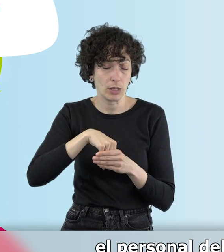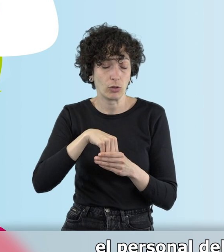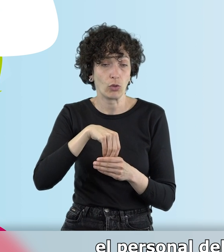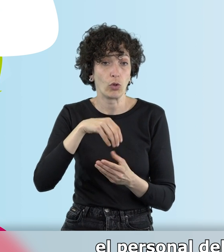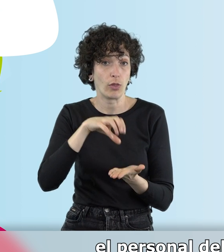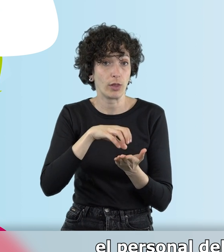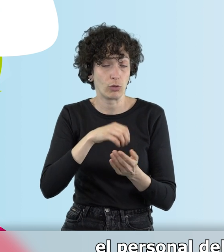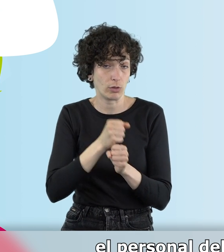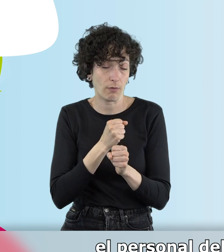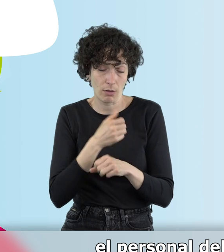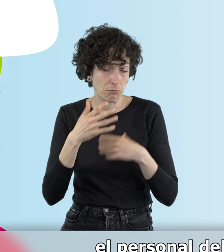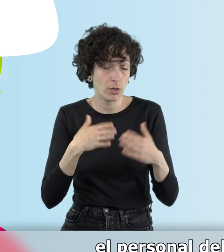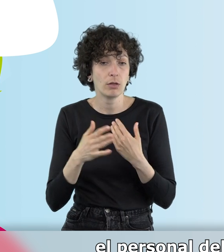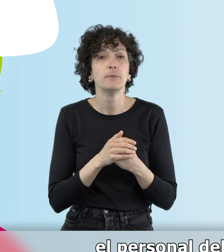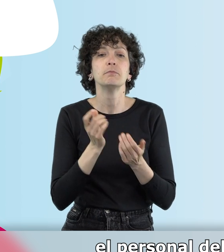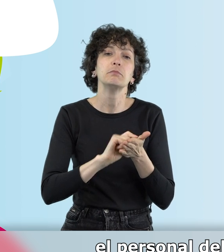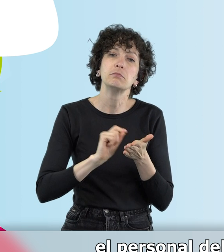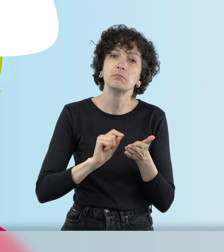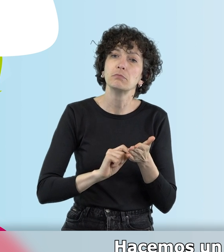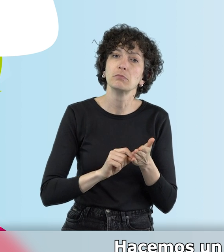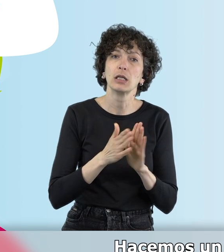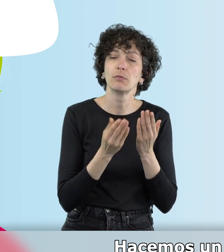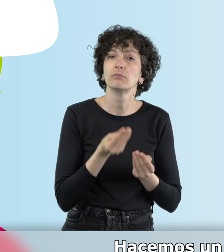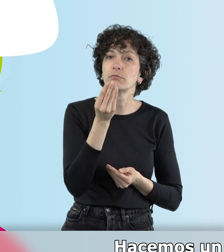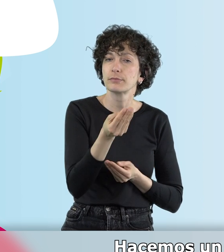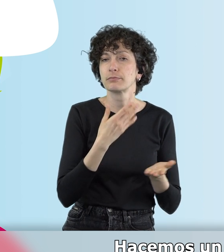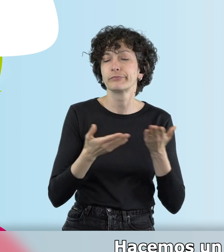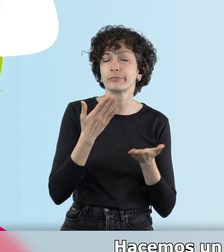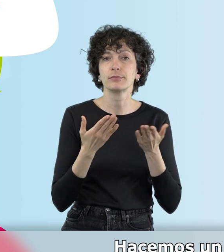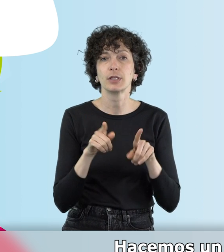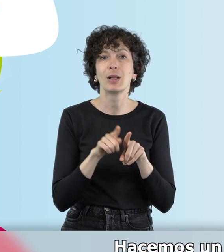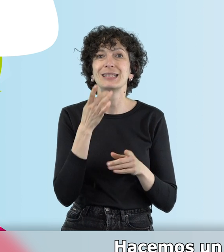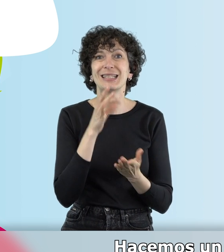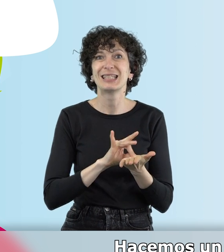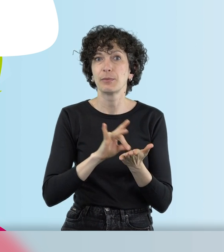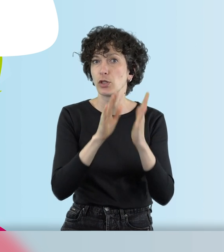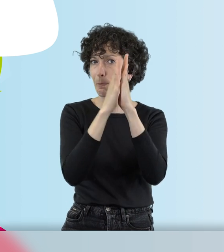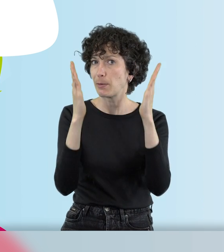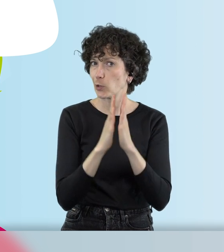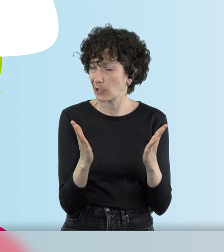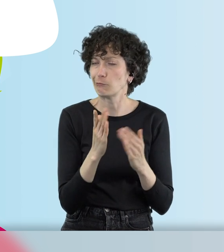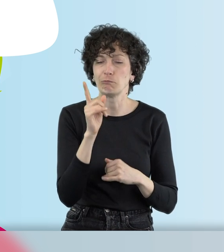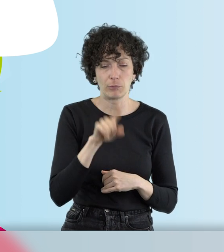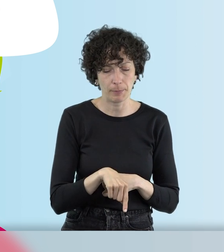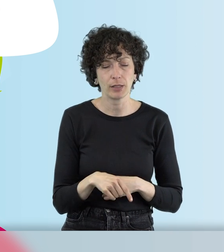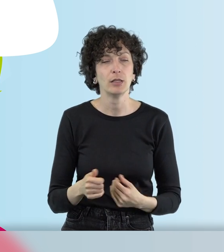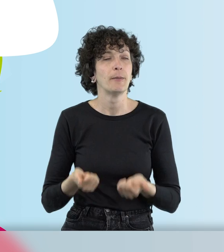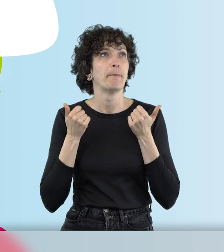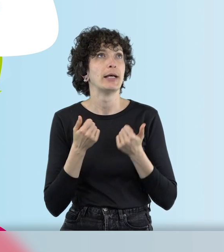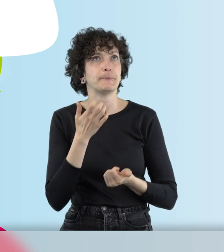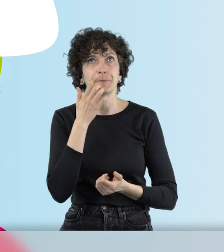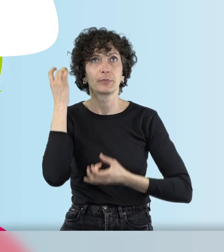pues un poquito toma nota, les entrega, o sea que hacemos un poco también pues de servicio de biblioteca. Más